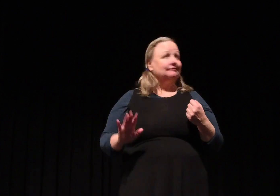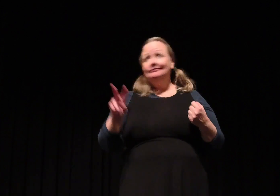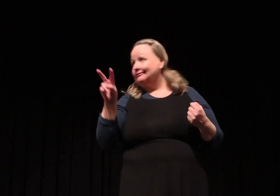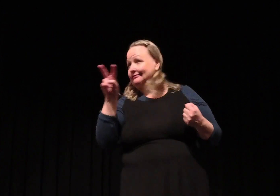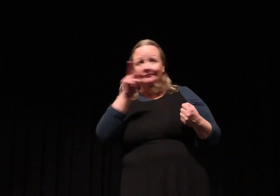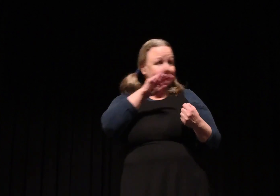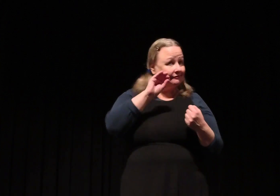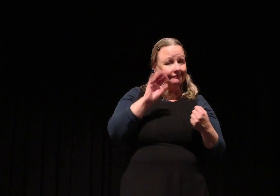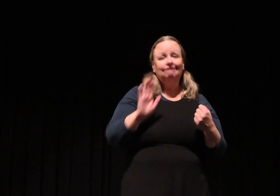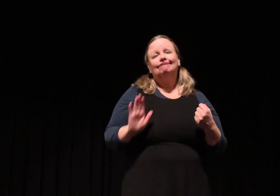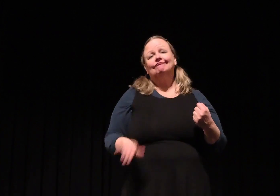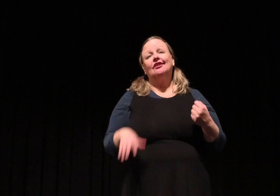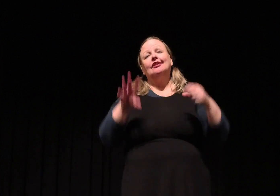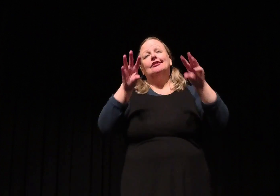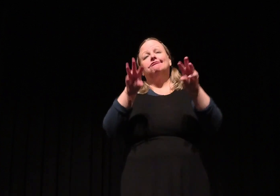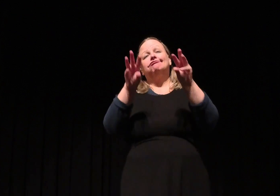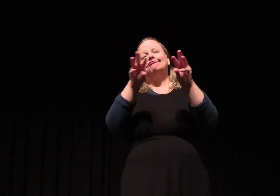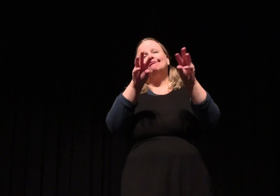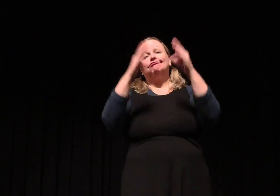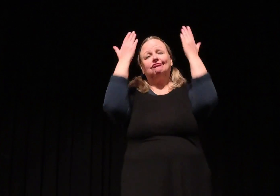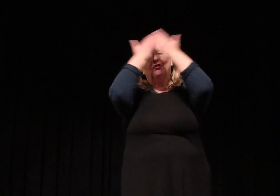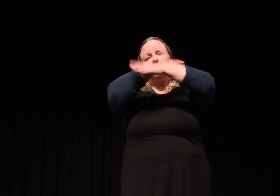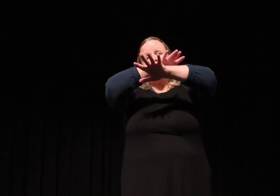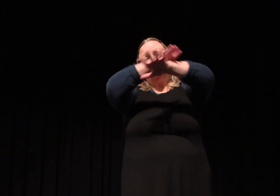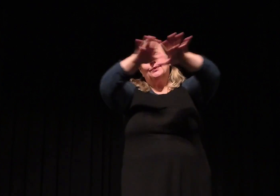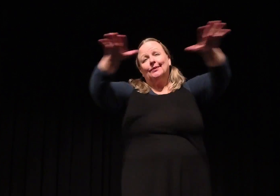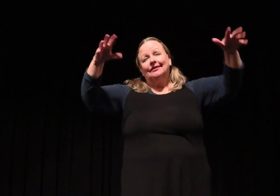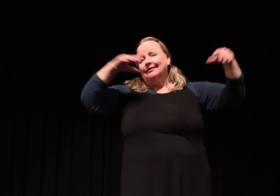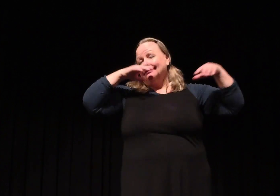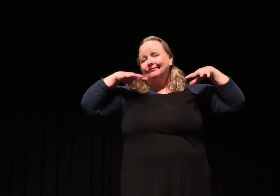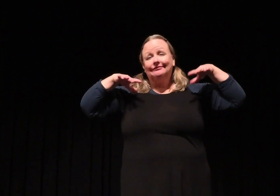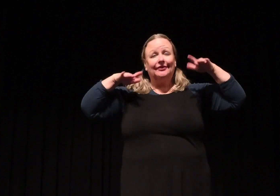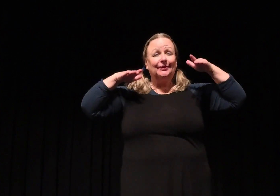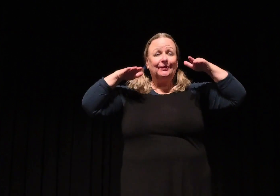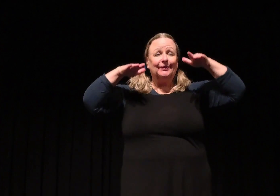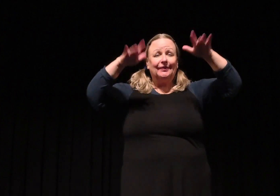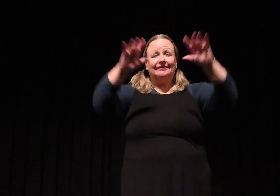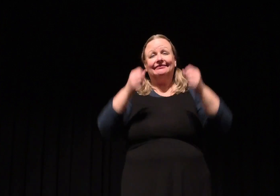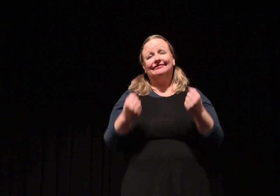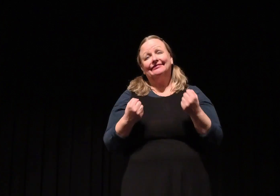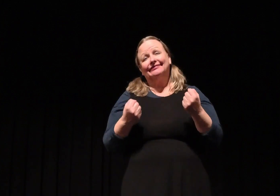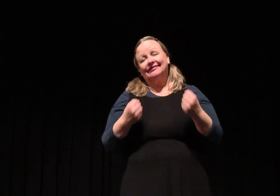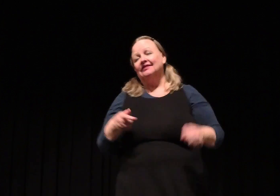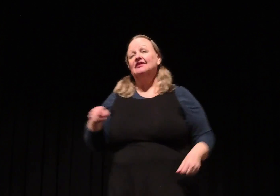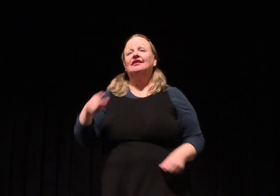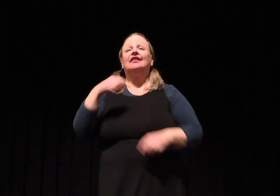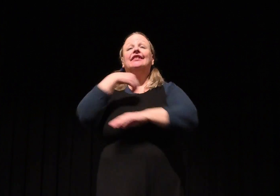et on s'assure qu'il n'y a plus d'autres animaux et on continue la route